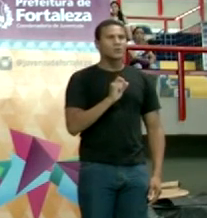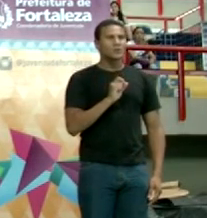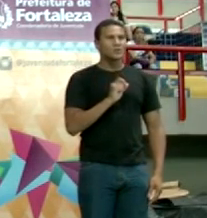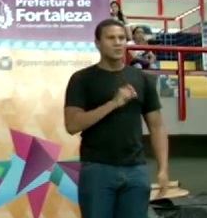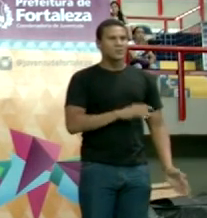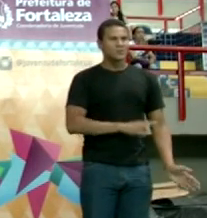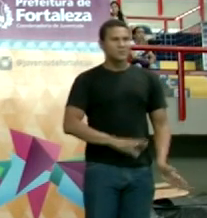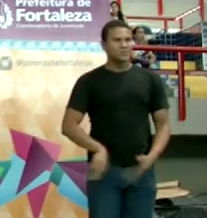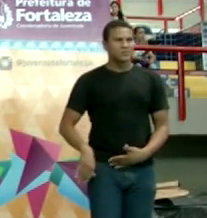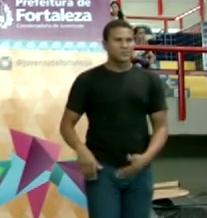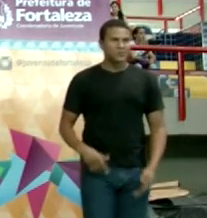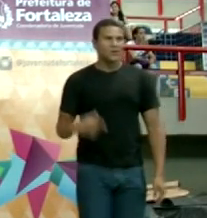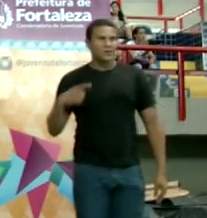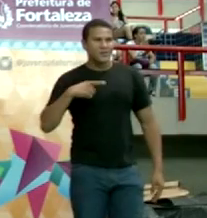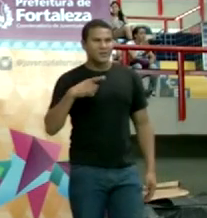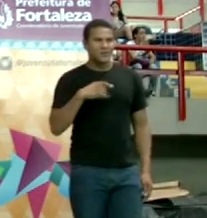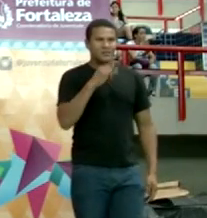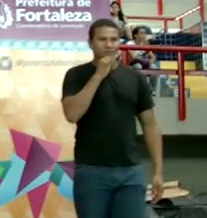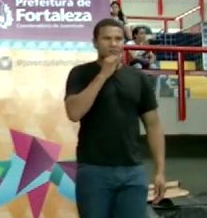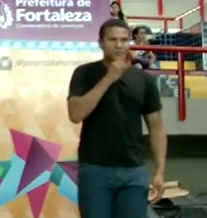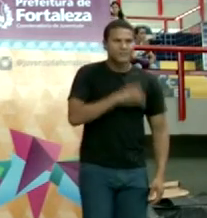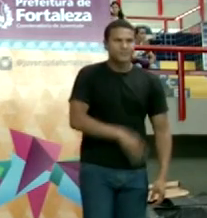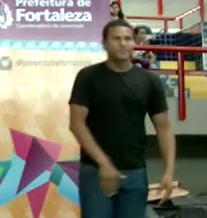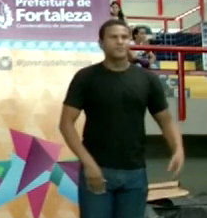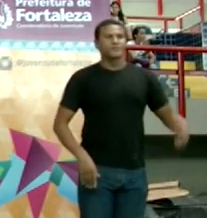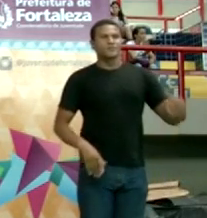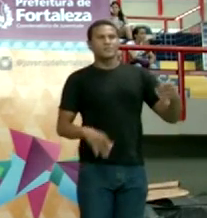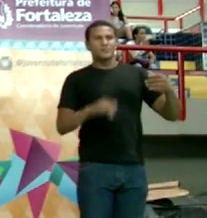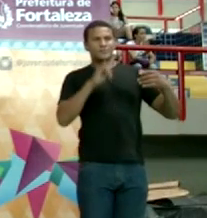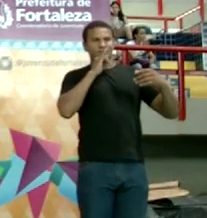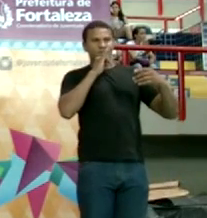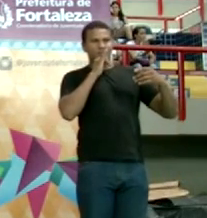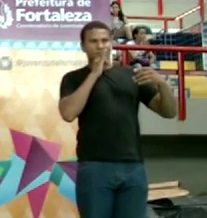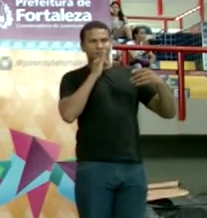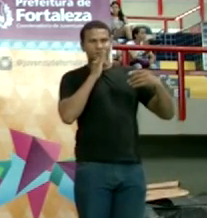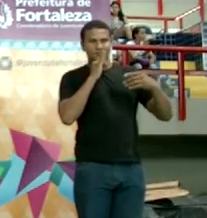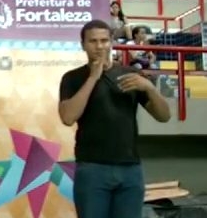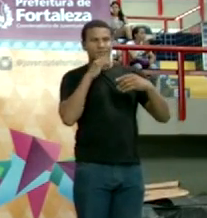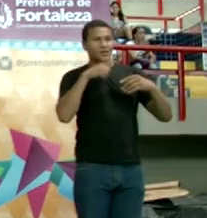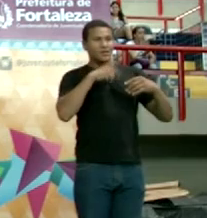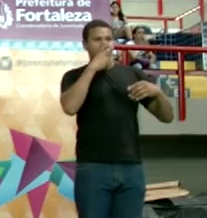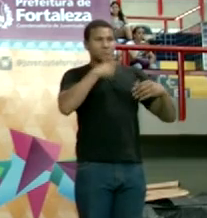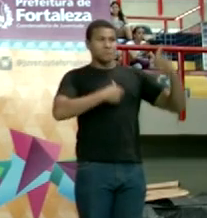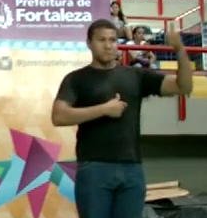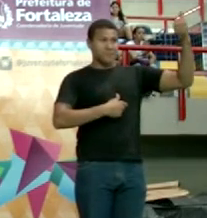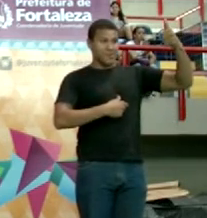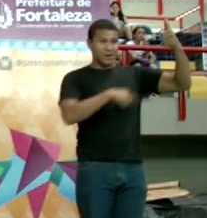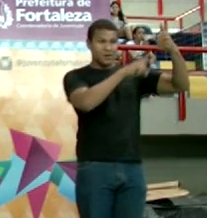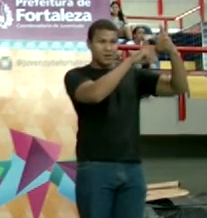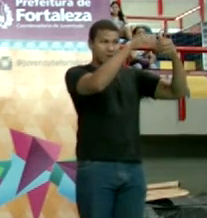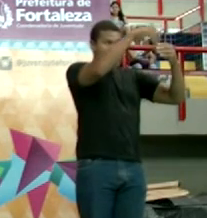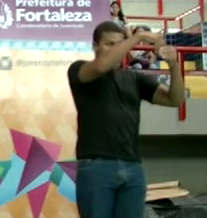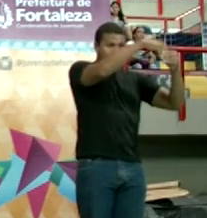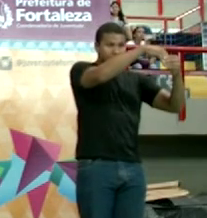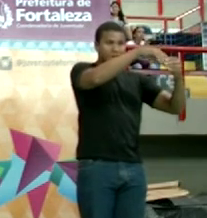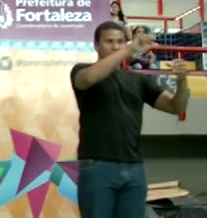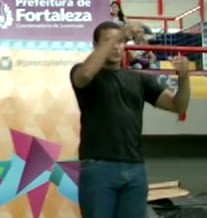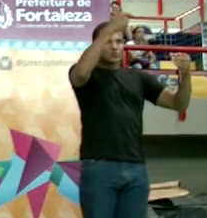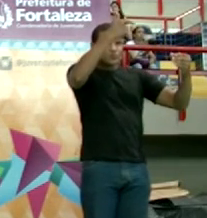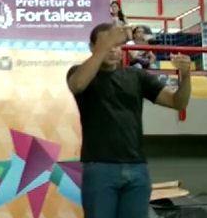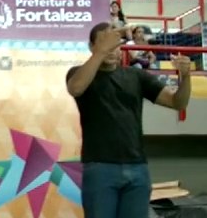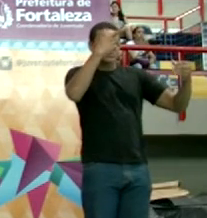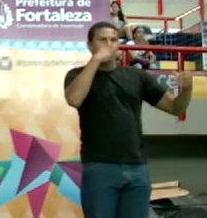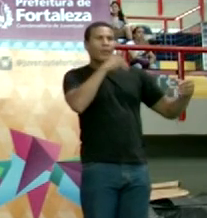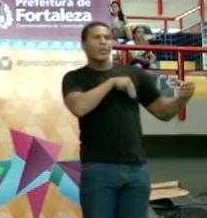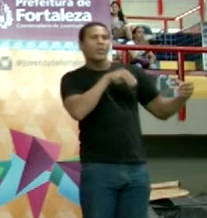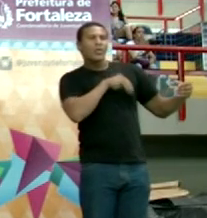aquele eleitor que tinha uma renda de 100 mil réis anuais, ele votava no primeiro turno. Eleitor de segundo grau, eleitor que tinha uma renda de